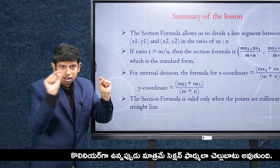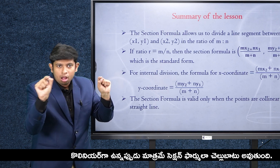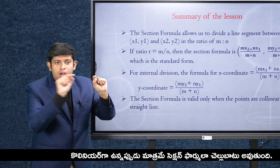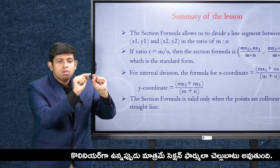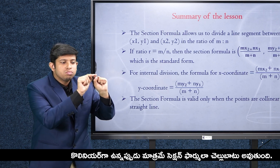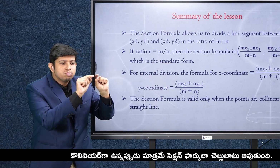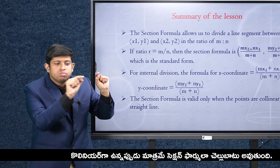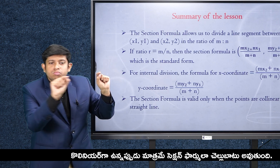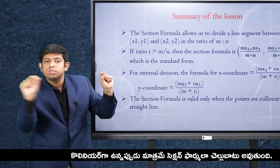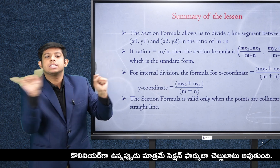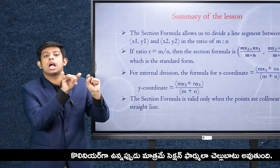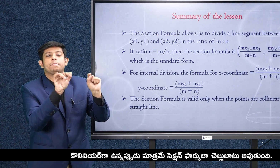అవుతుంది